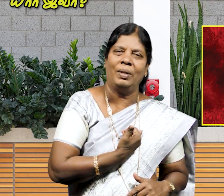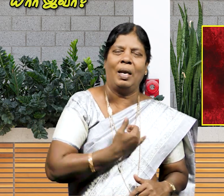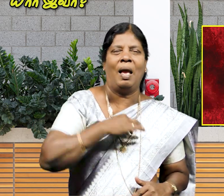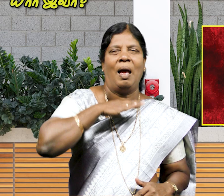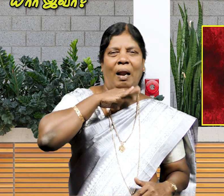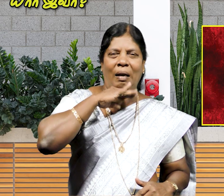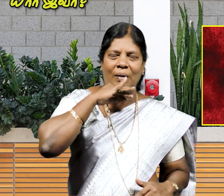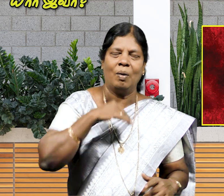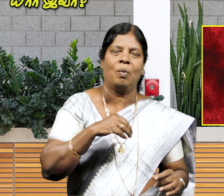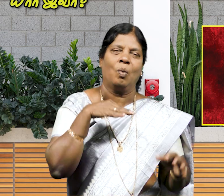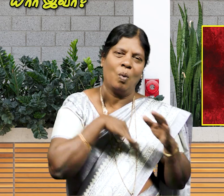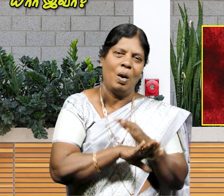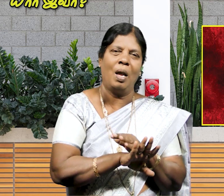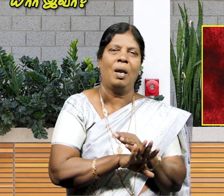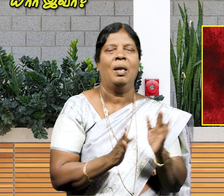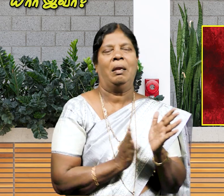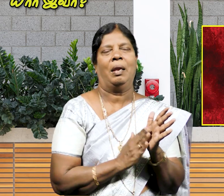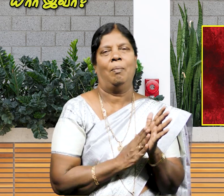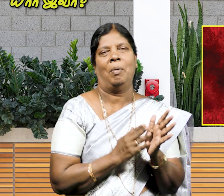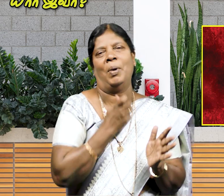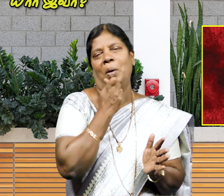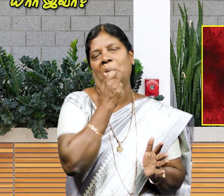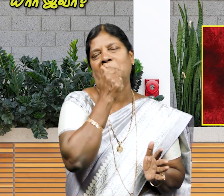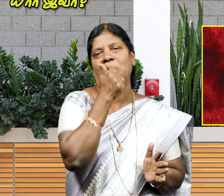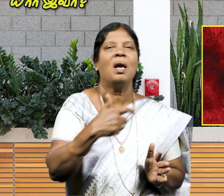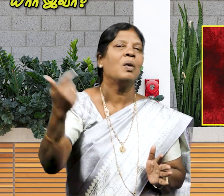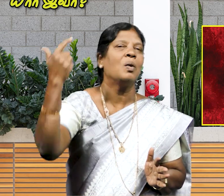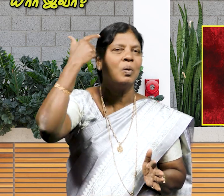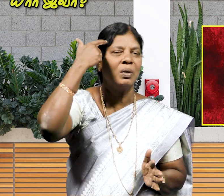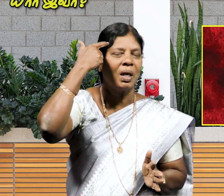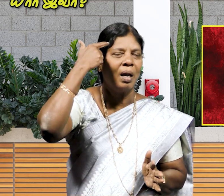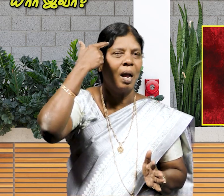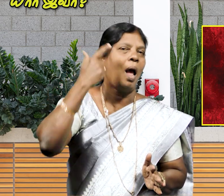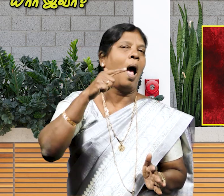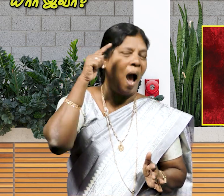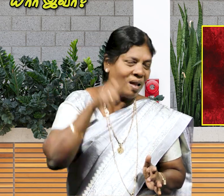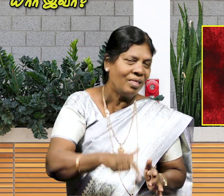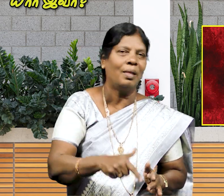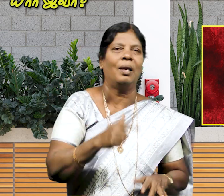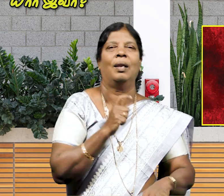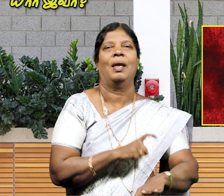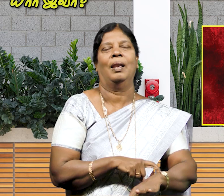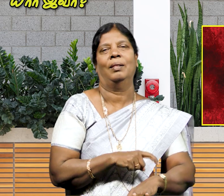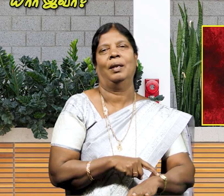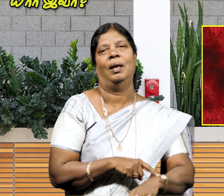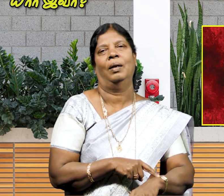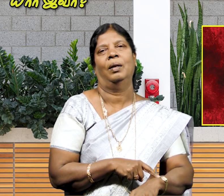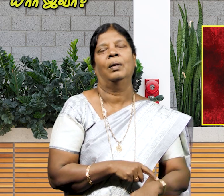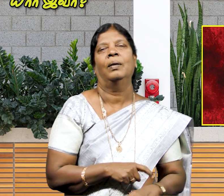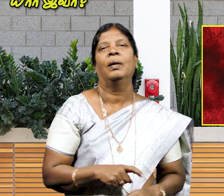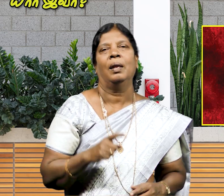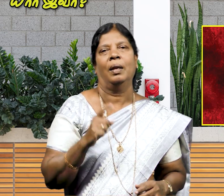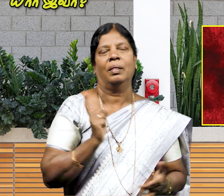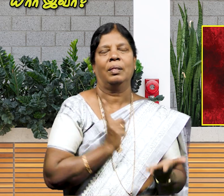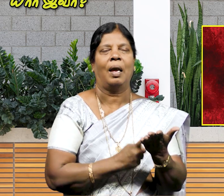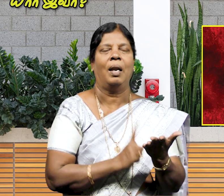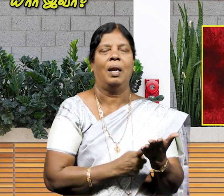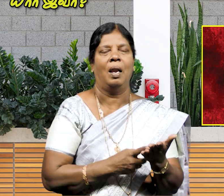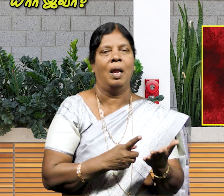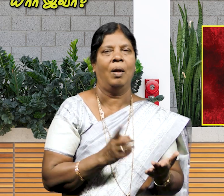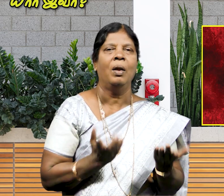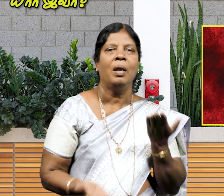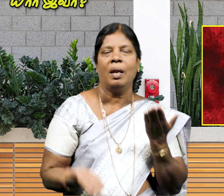உழன்று கொண்டிருக்கிறான், இந்த பாவத்தை இன்பமாய் அனுபவித்துக் கொண்டிருக்கிறான். ஆனால் இந்த பாவத்திற்கெல்லாம் ஒரு தண்டனை